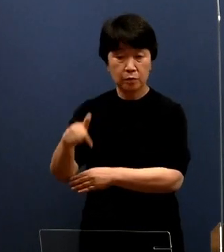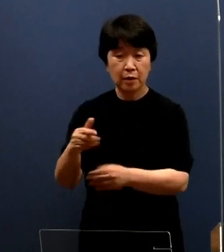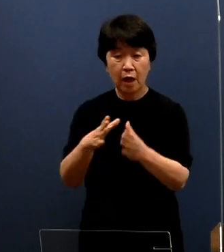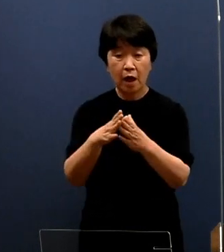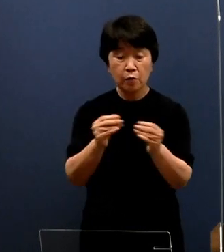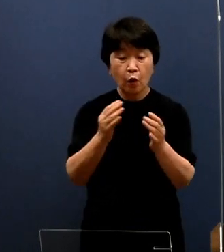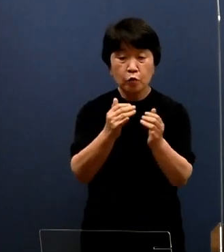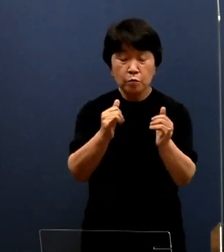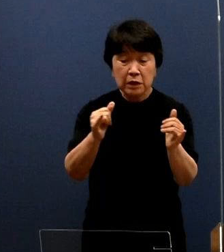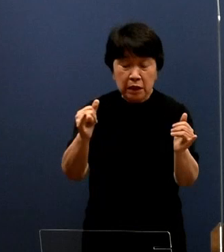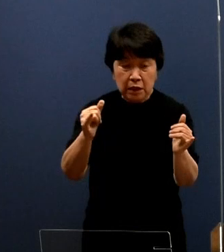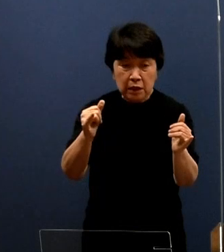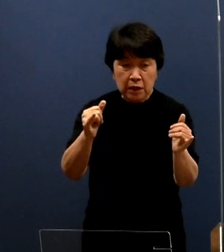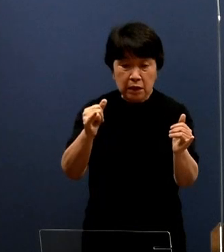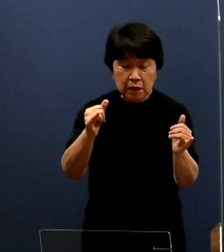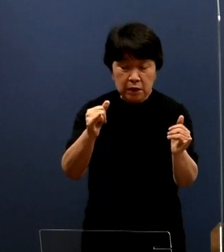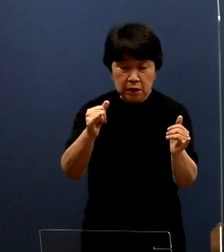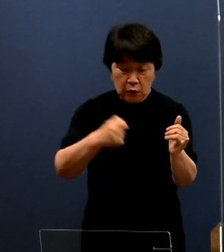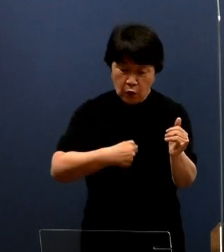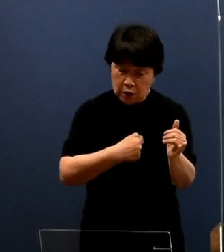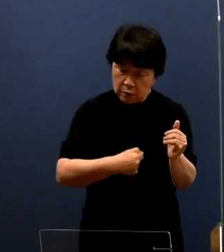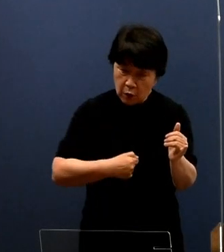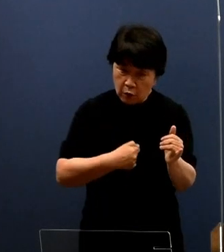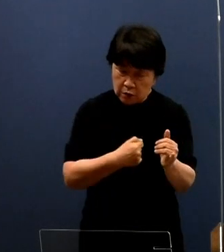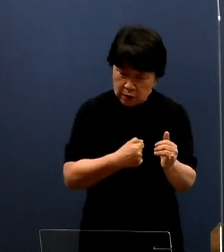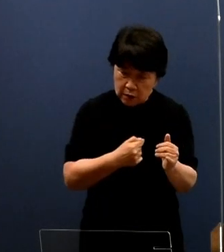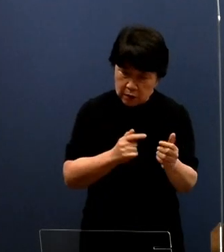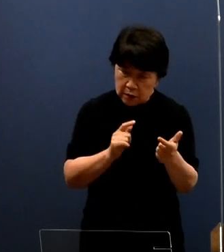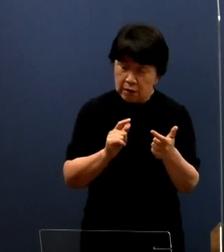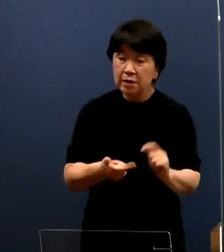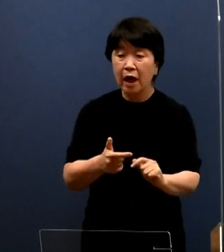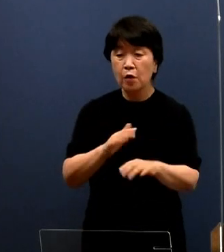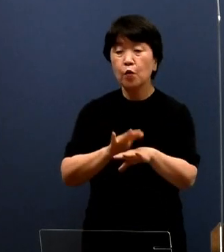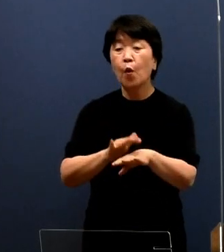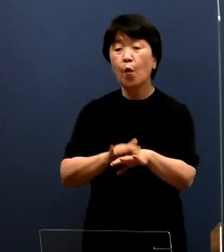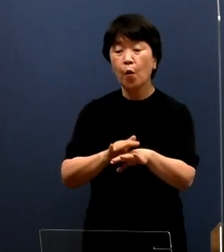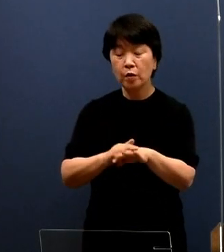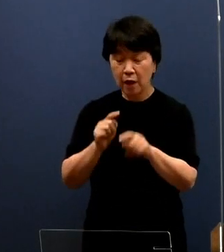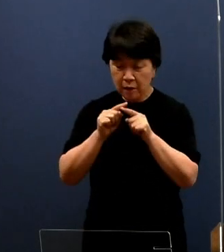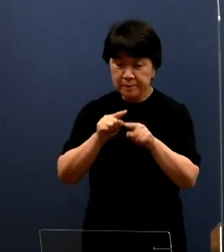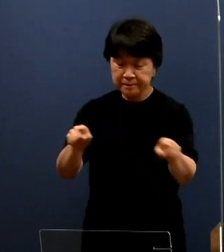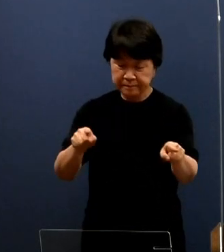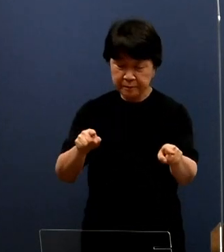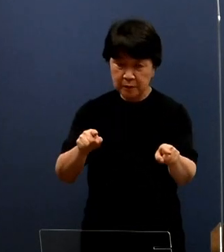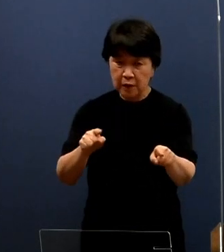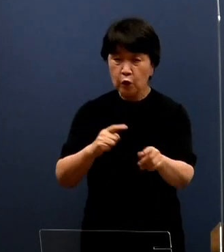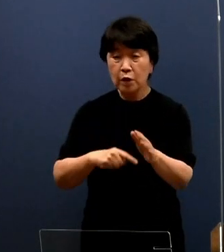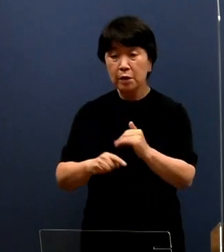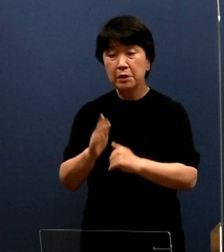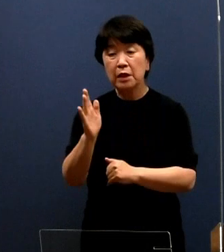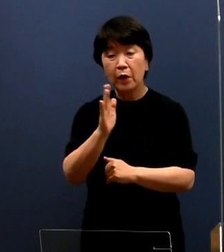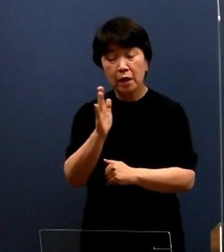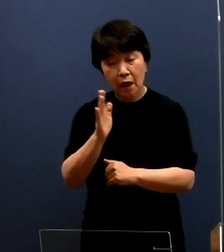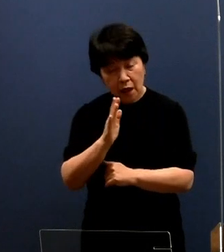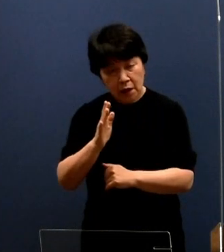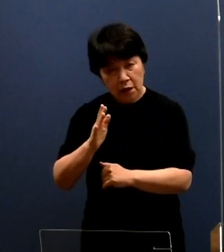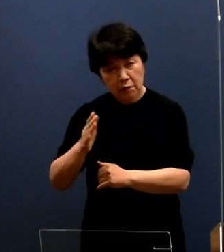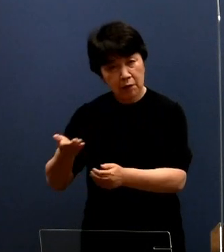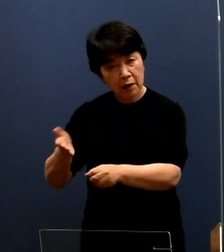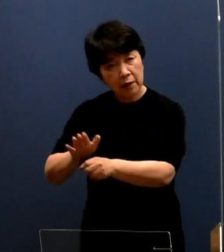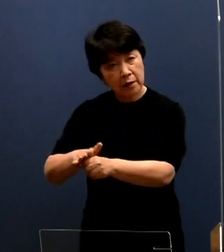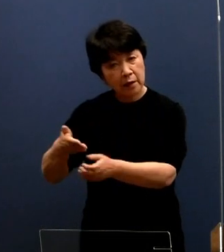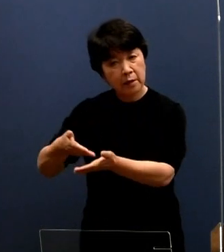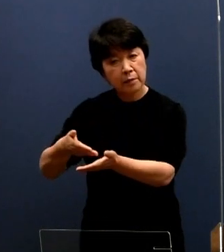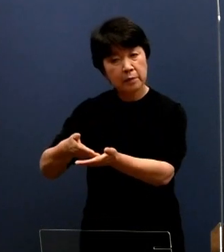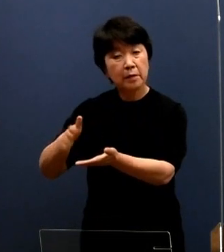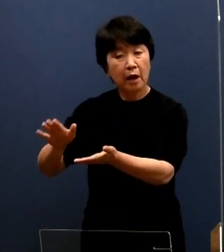反して何かを強制するということはないわけなので、そういった意味でのその問題、同